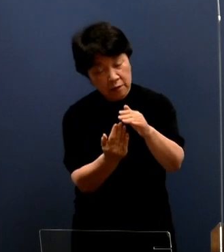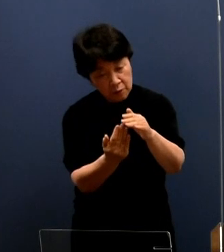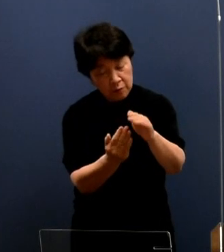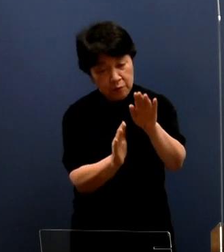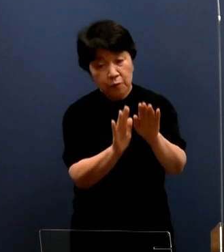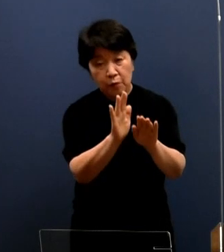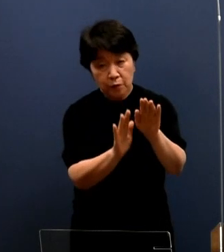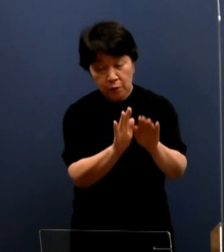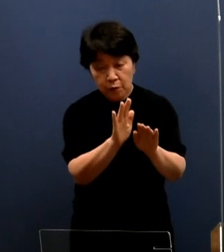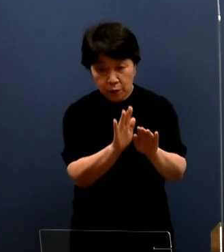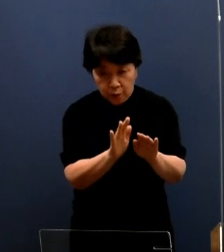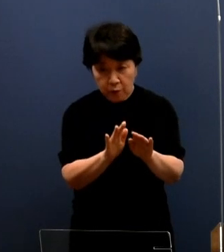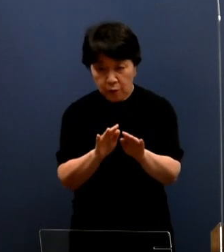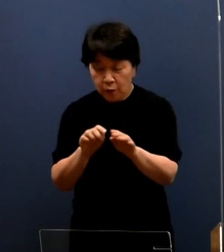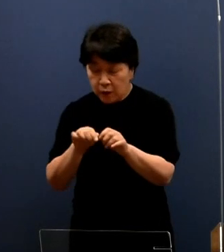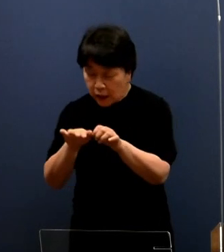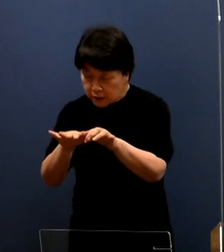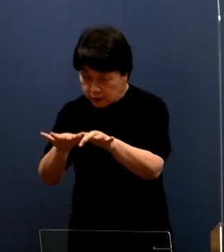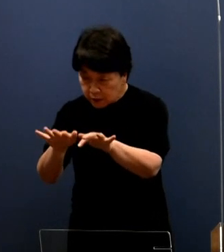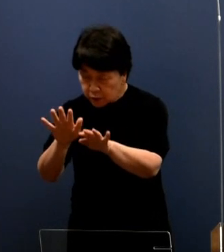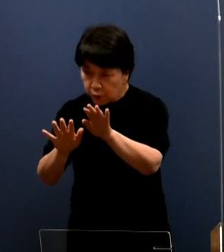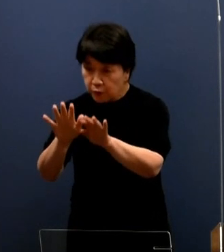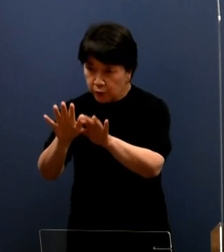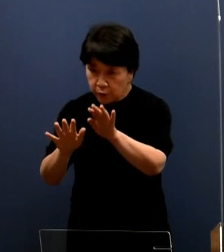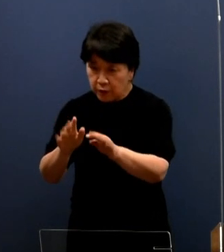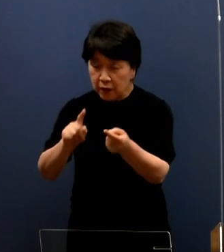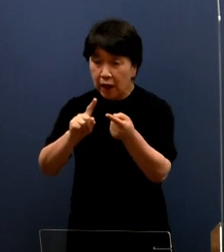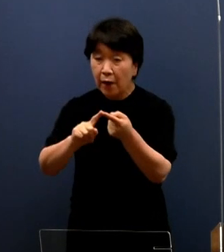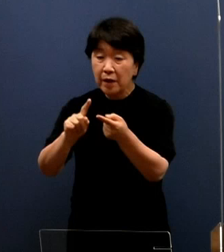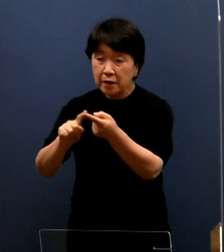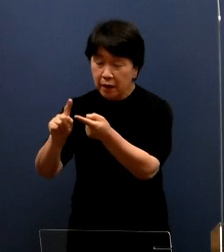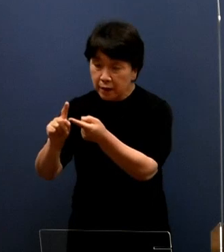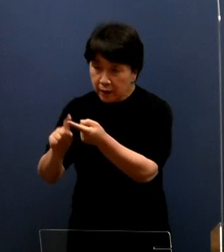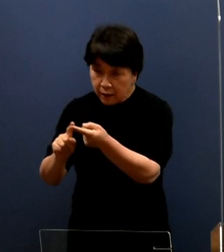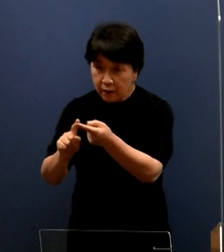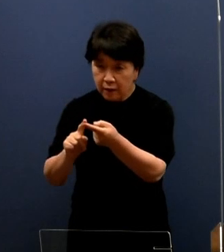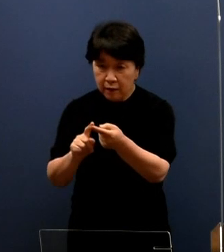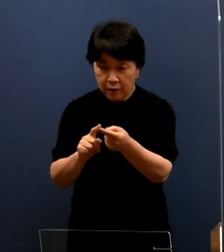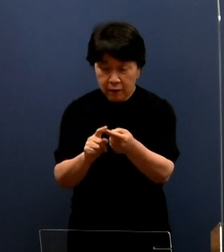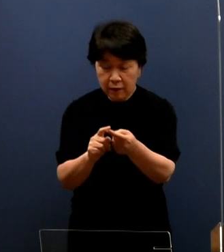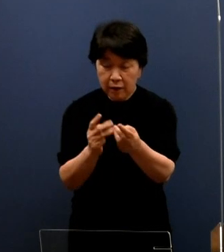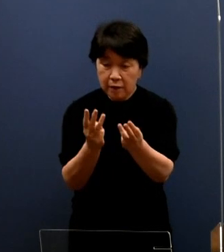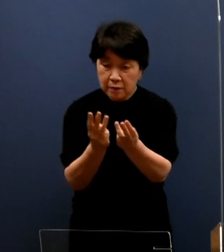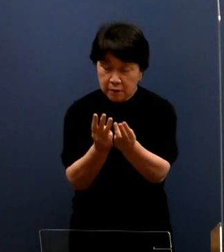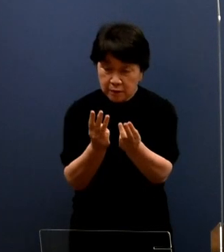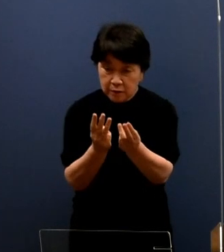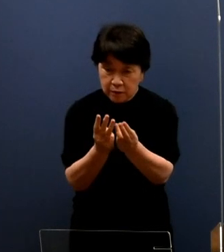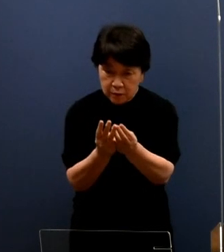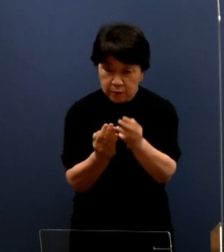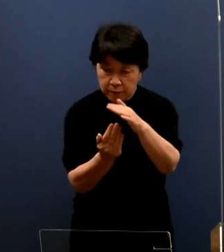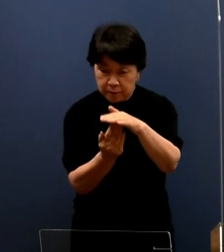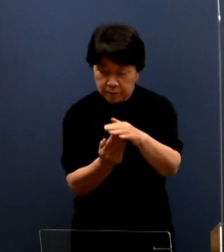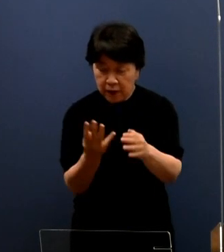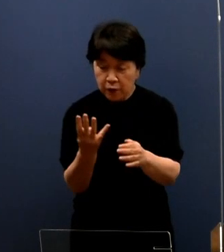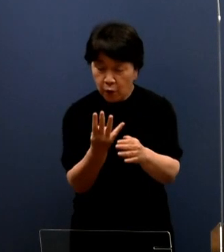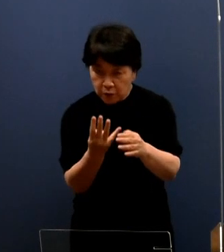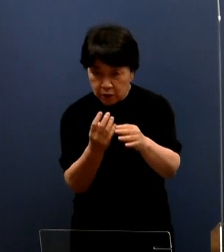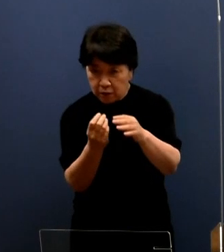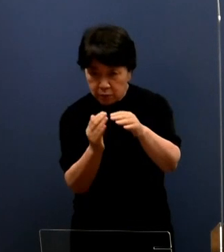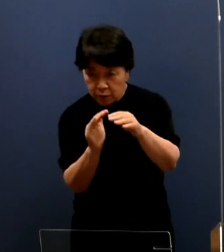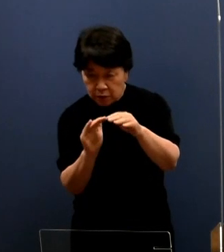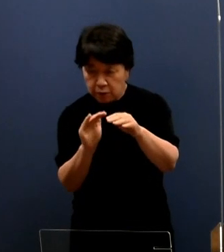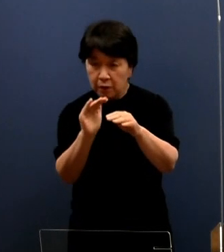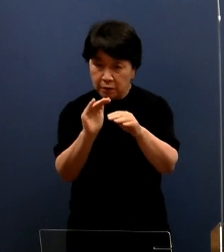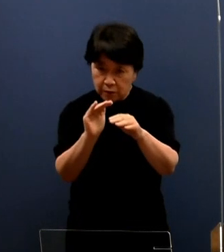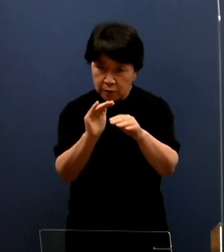応じて、4人とかという数字というのは当然上げていくつもりですけれども、そういった状況の中で、需要喚起をして